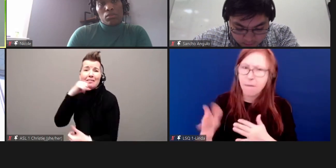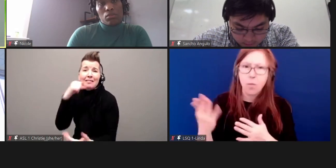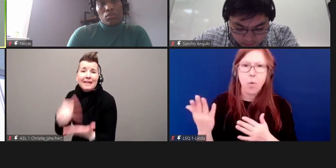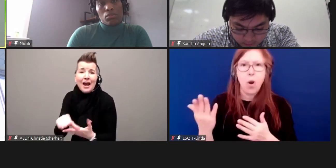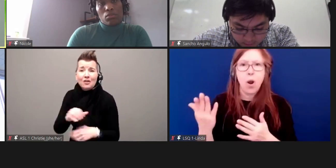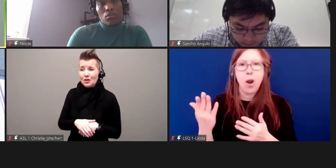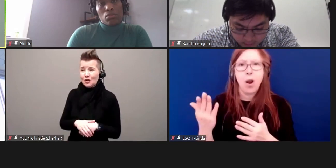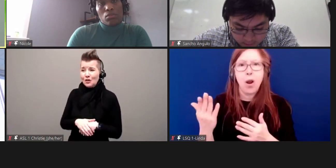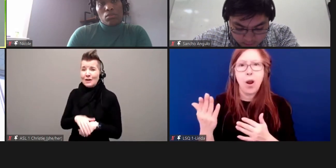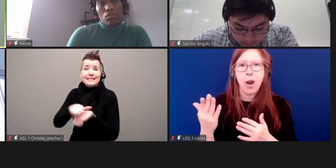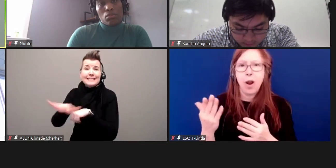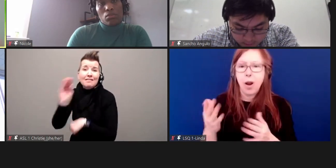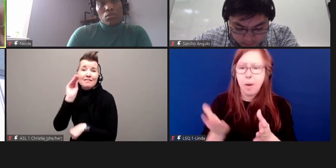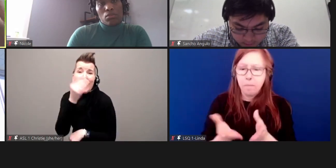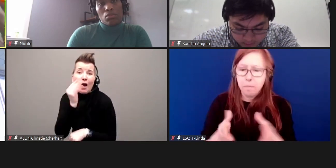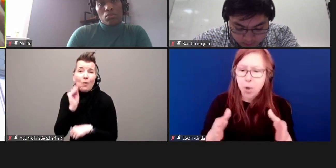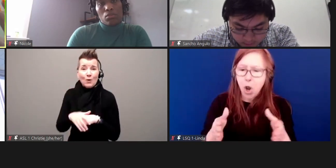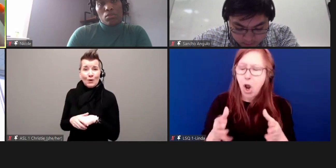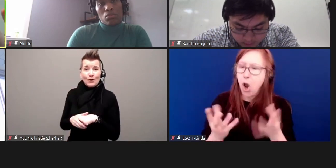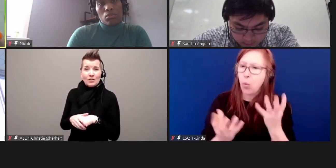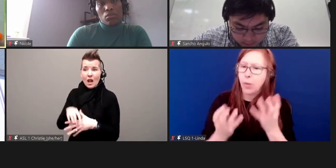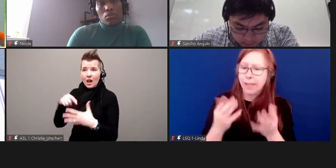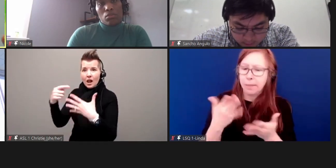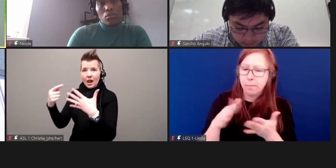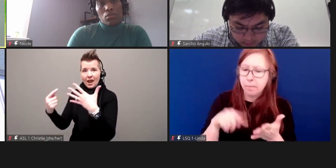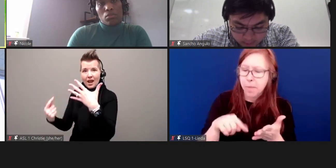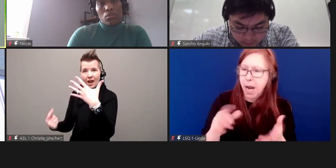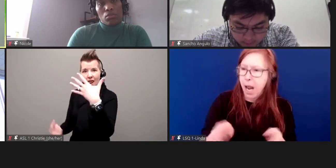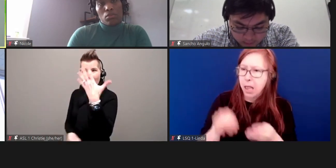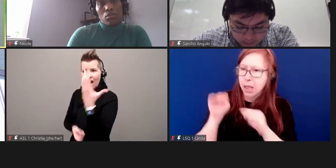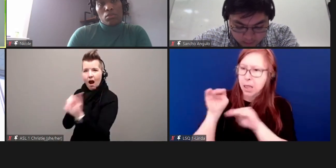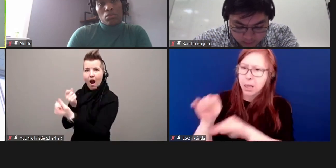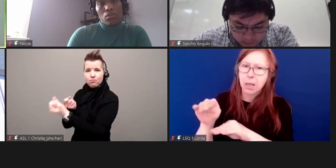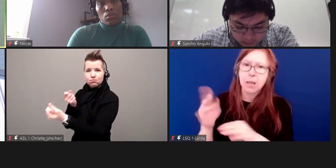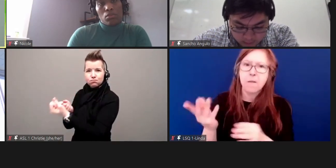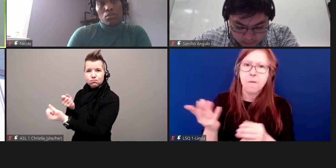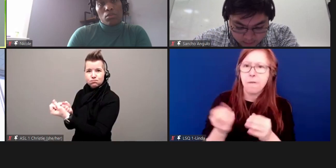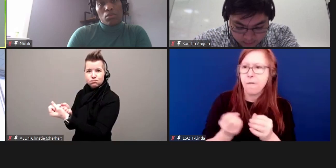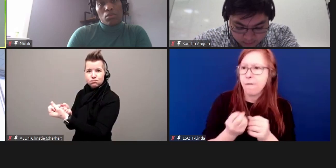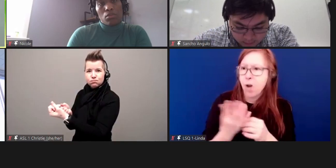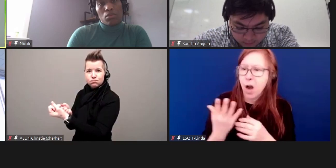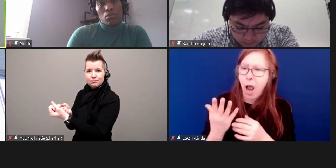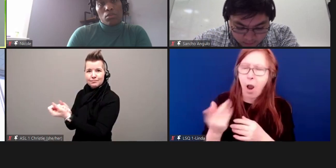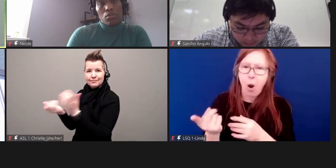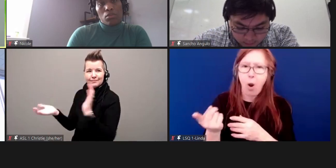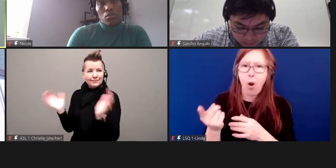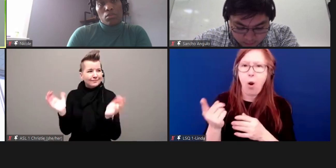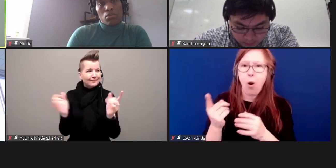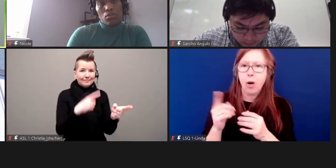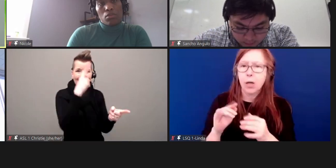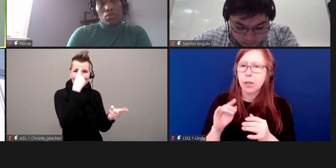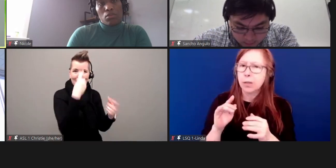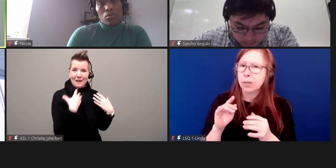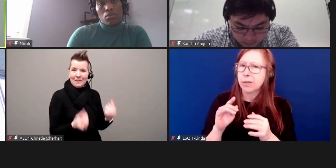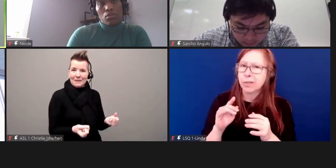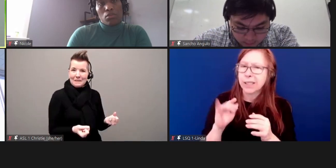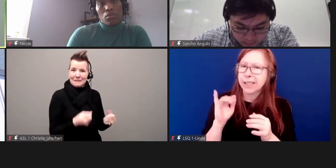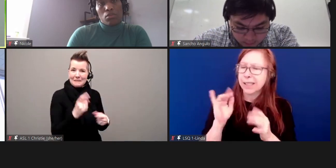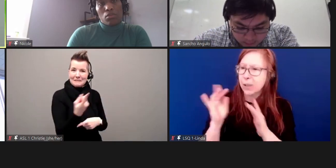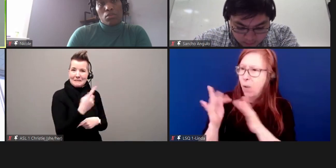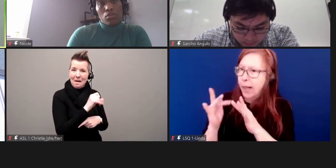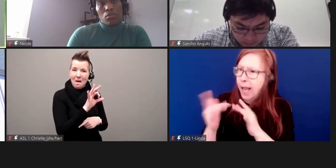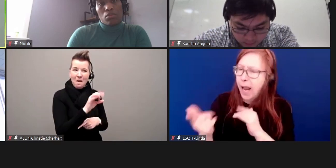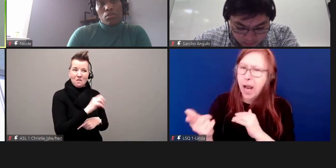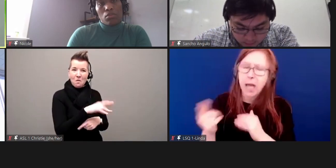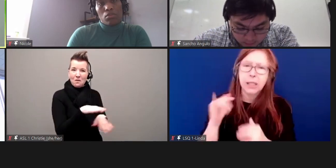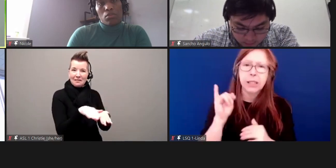des plats cuisinés, des fleurs, toutes sortes de contacts. Mais si on parle pour la santé, on parle pour la